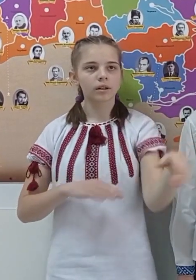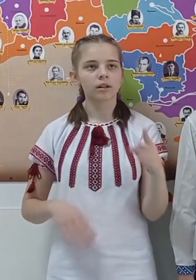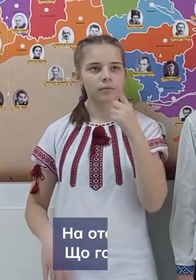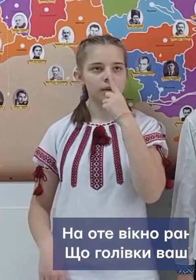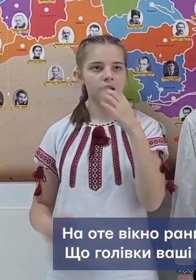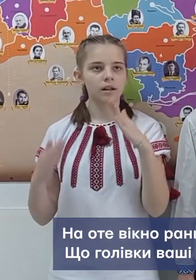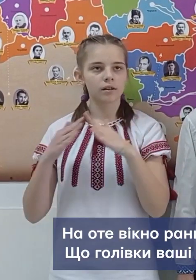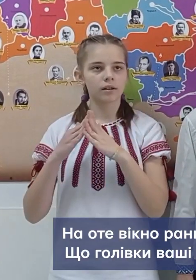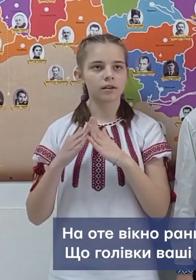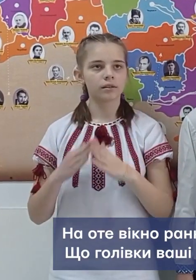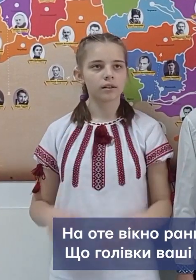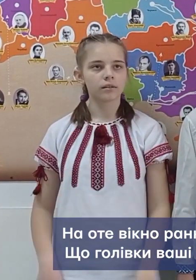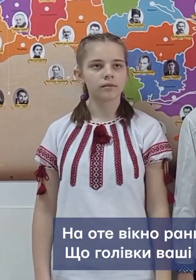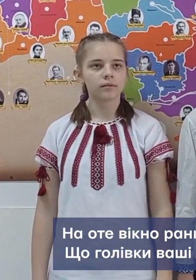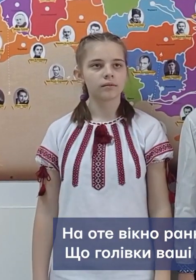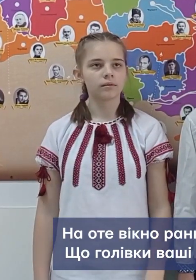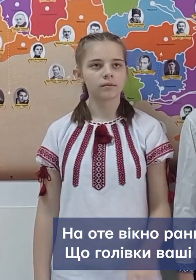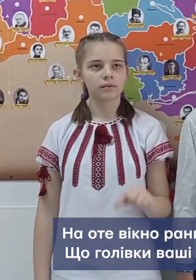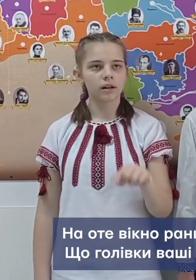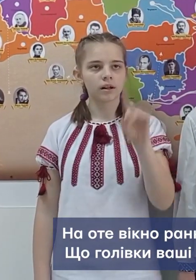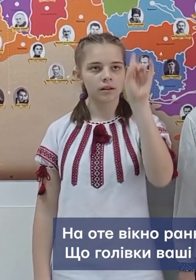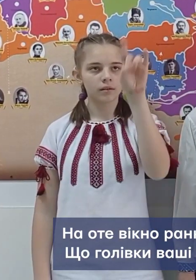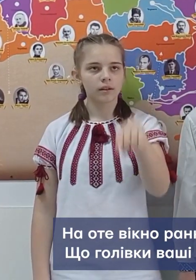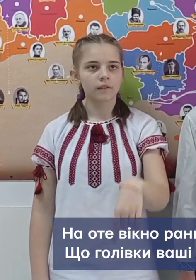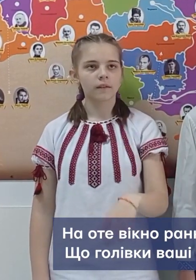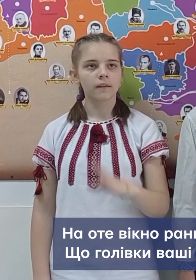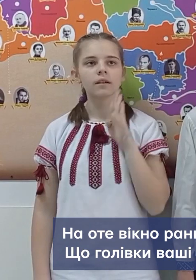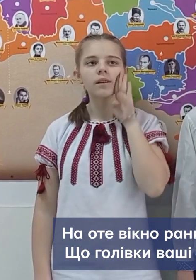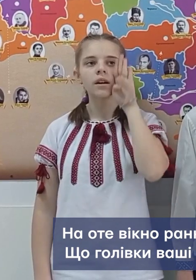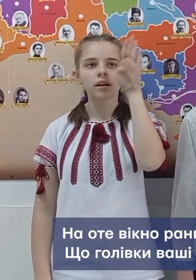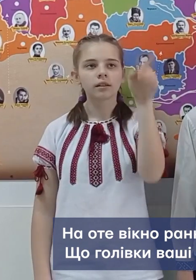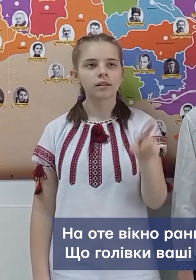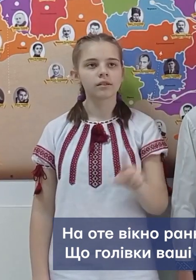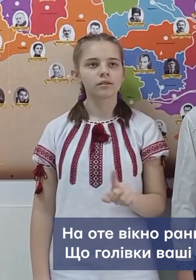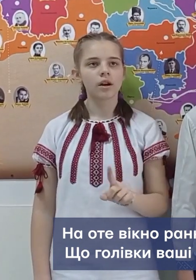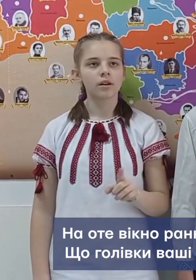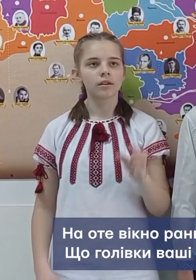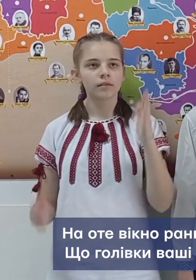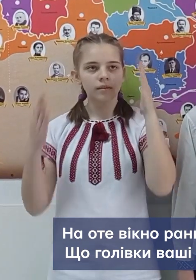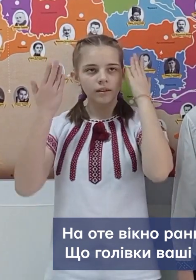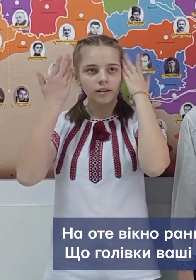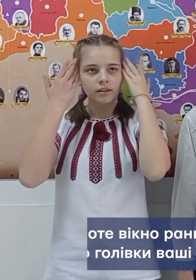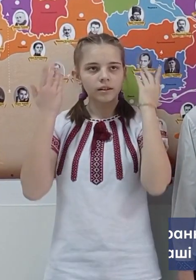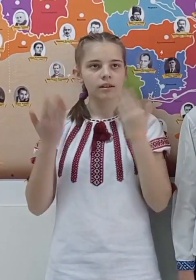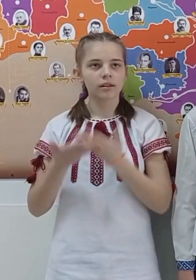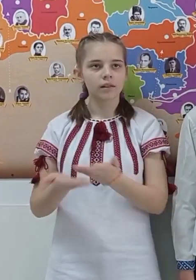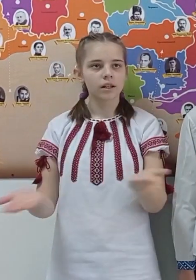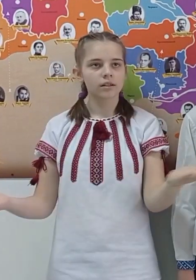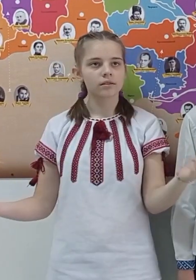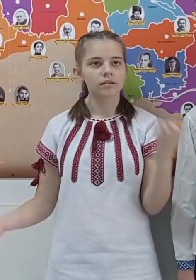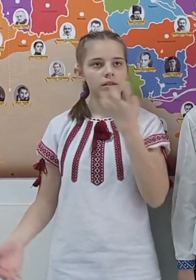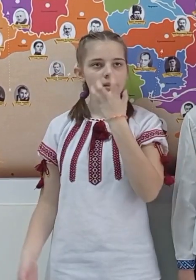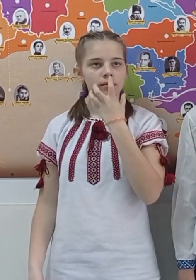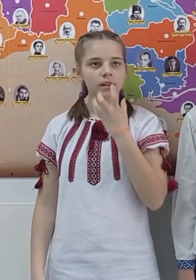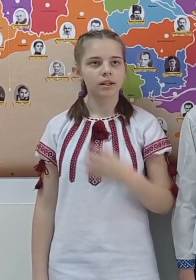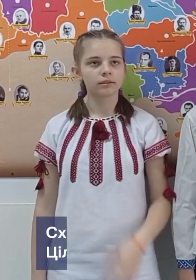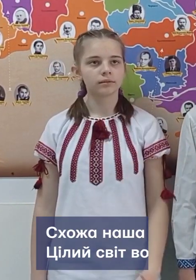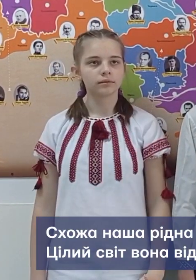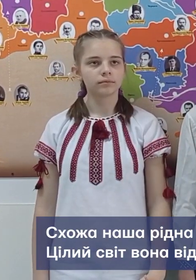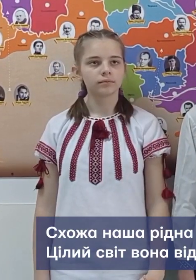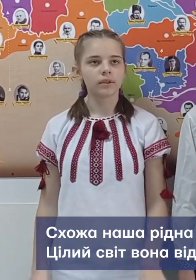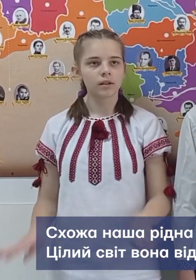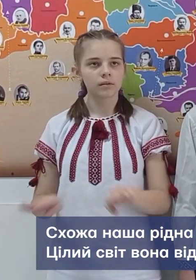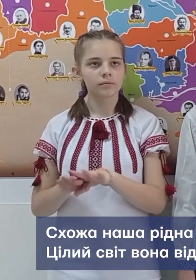хати. На оте вікно ранкове, що голівки вас гріє.